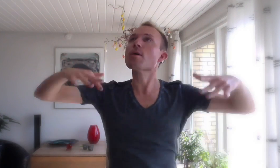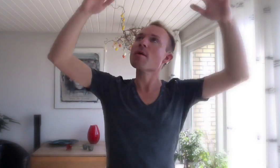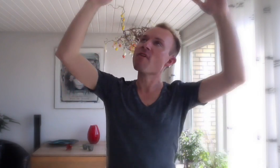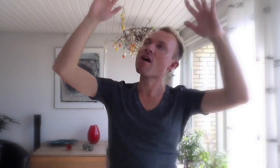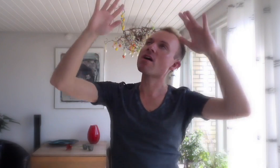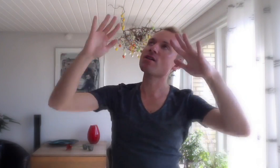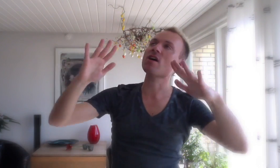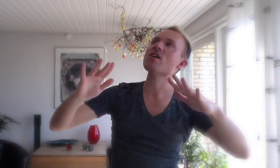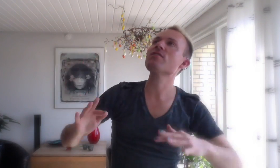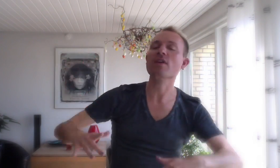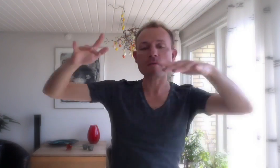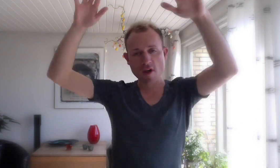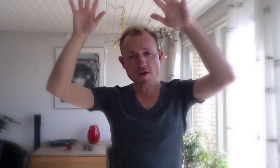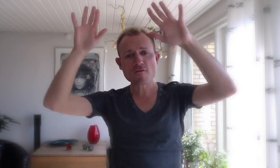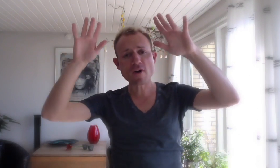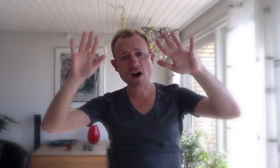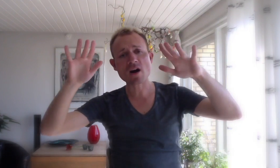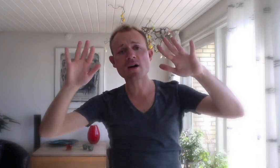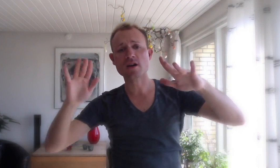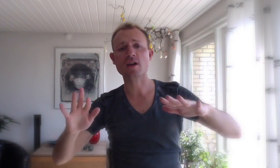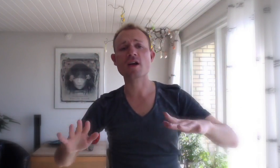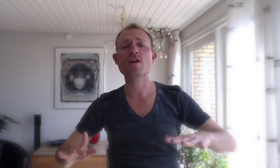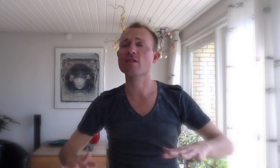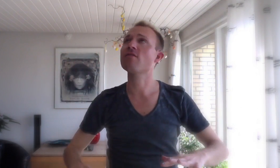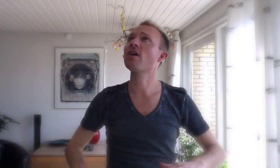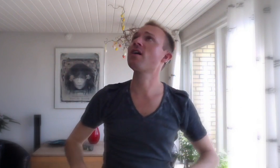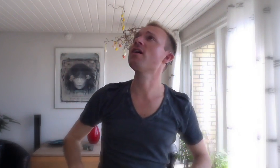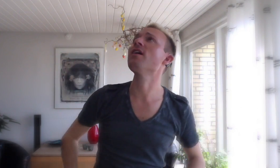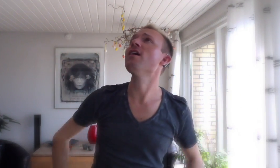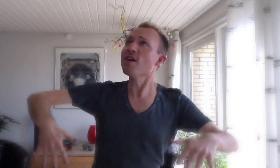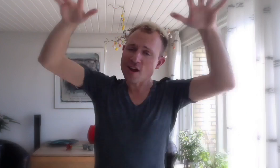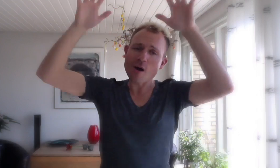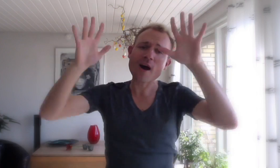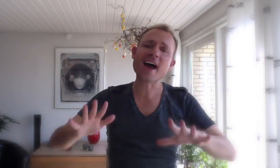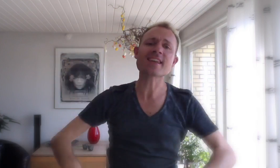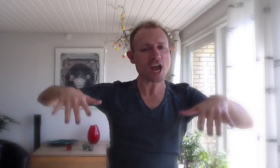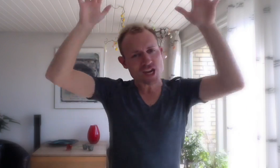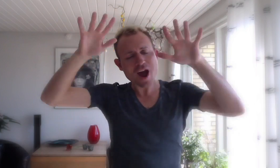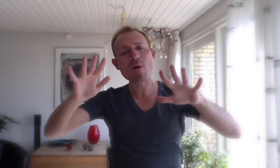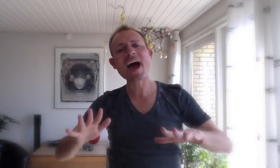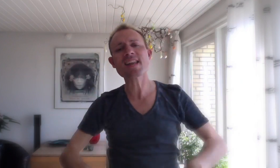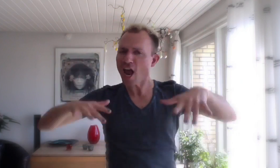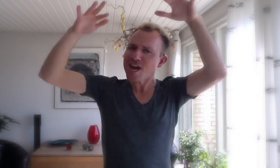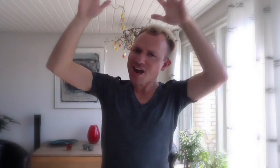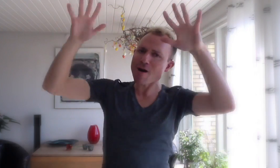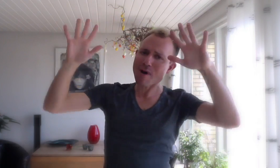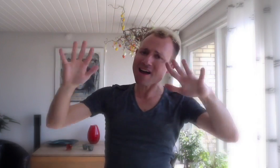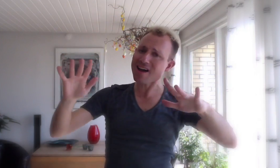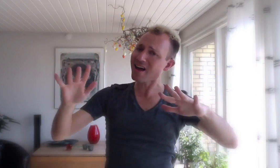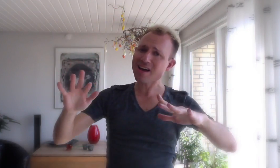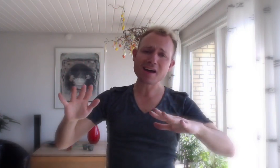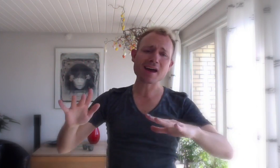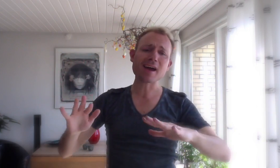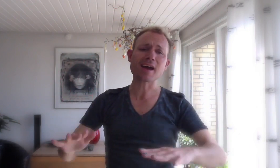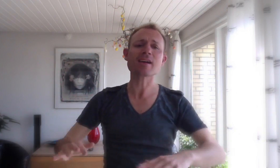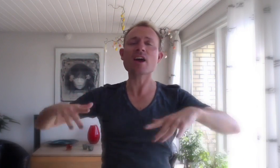cantare, te cantajú ya cae Hooray, hooray, hooray Te